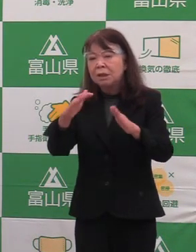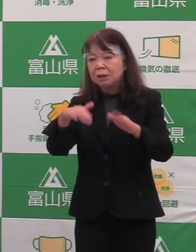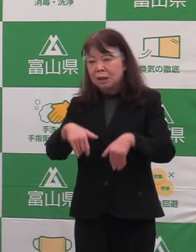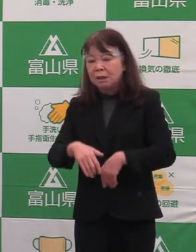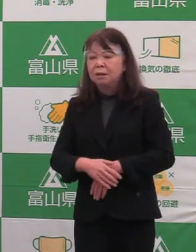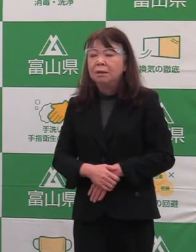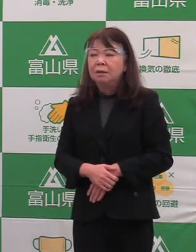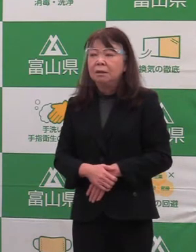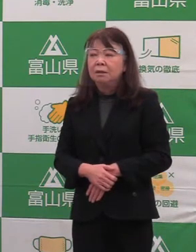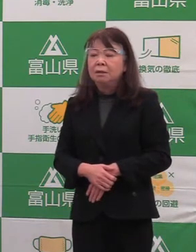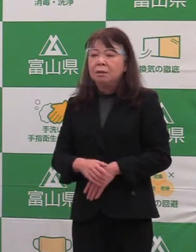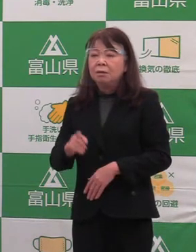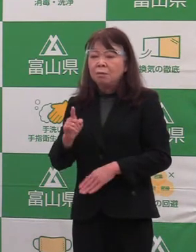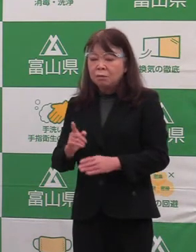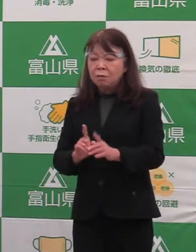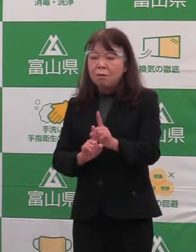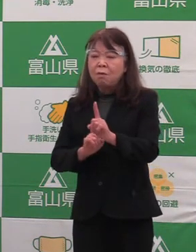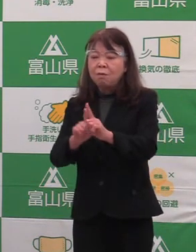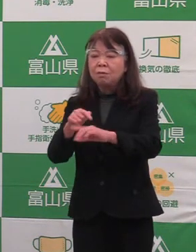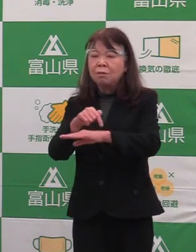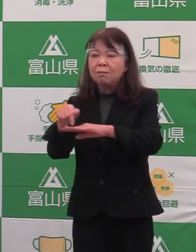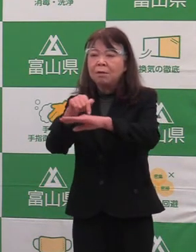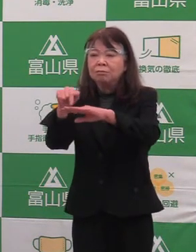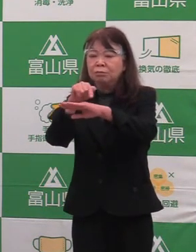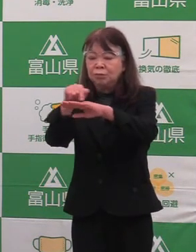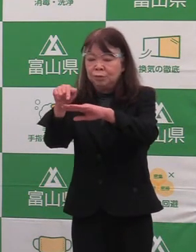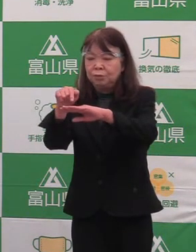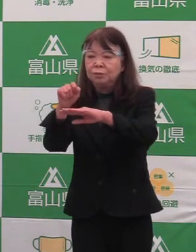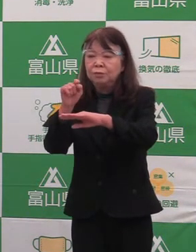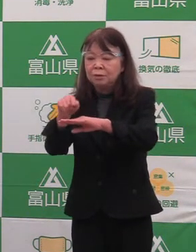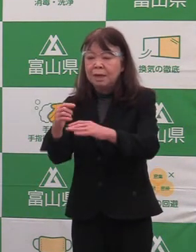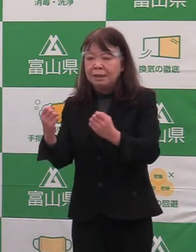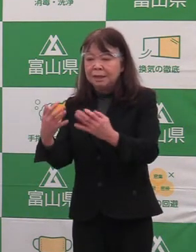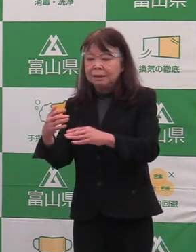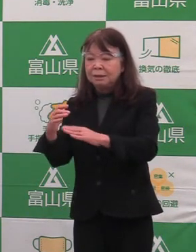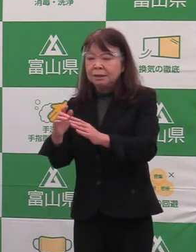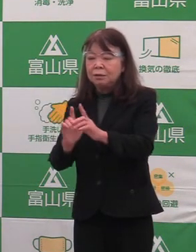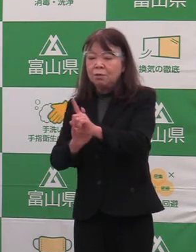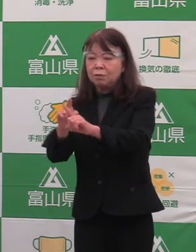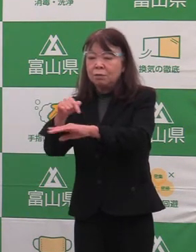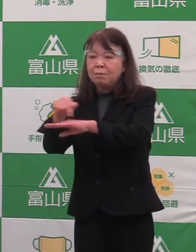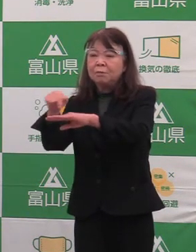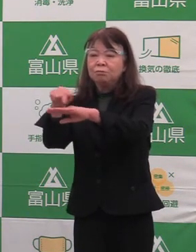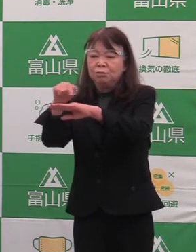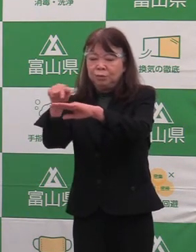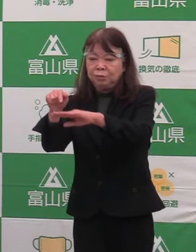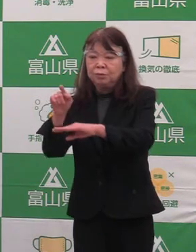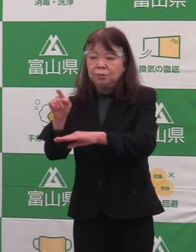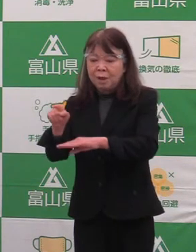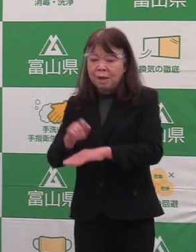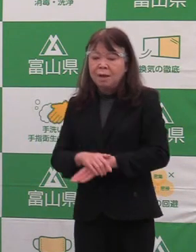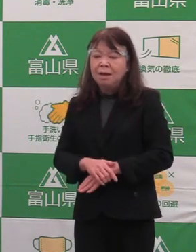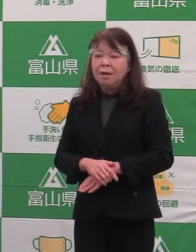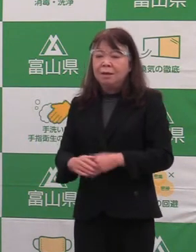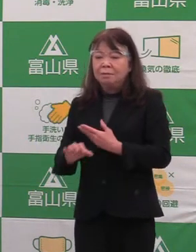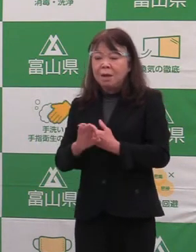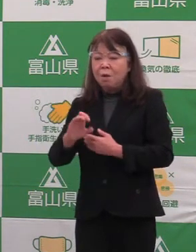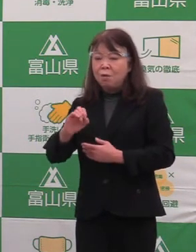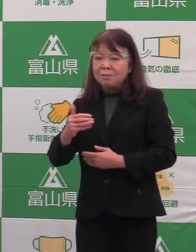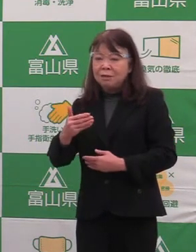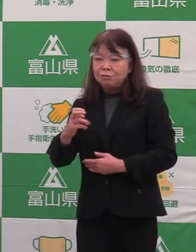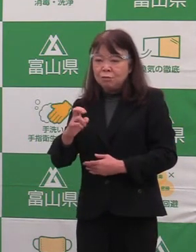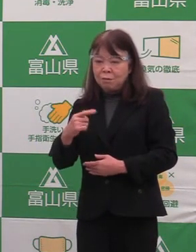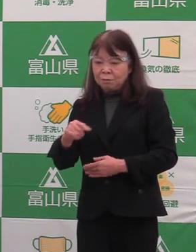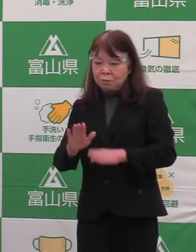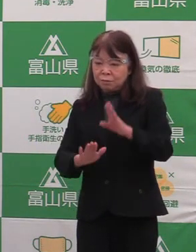、このロードマップ、今回変更したロードマップについてもオミクロン株の感染状況を踏まえて再度変